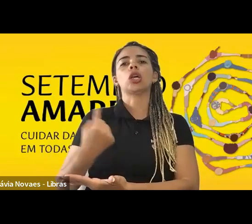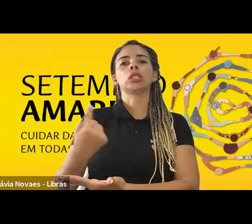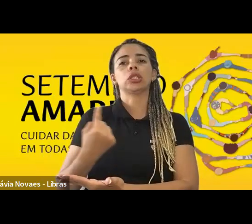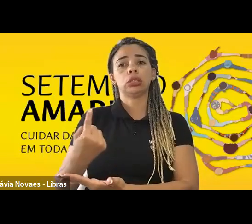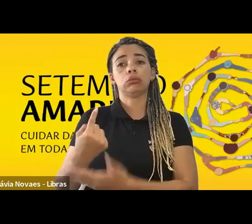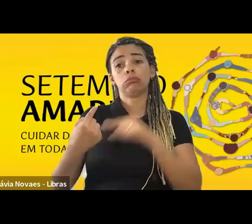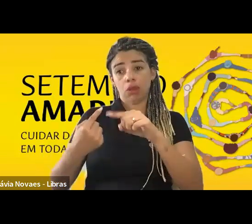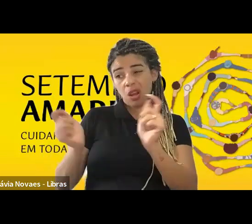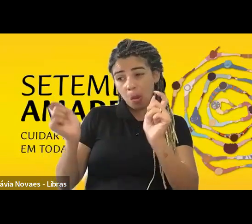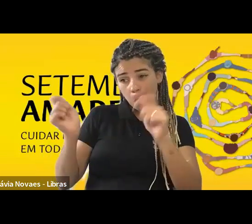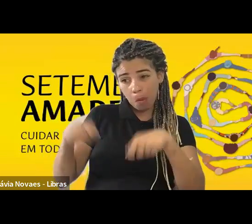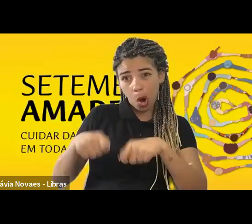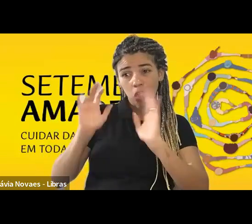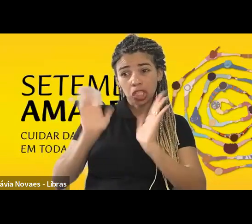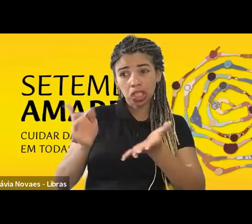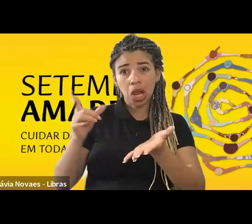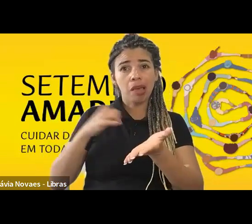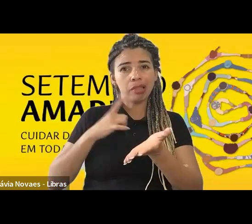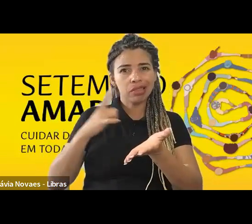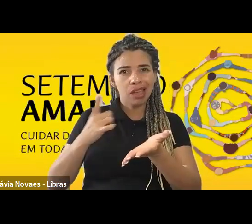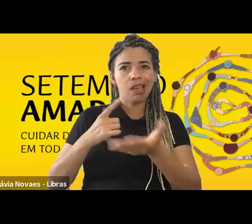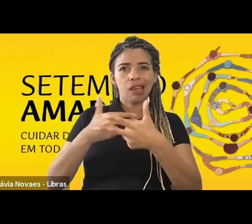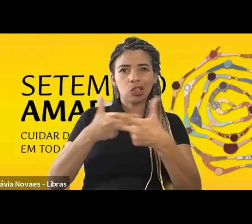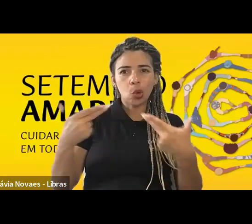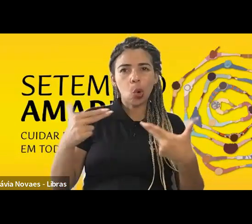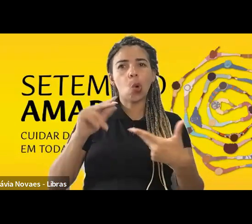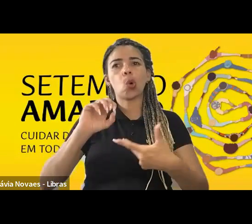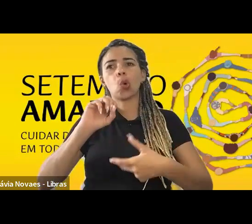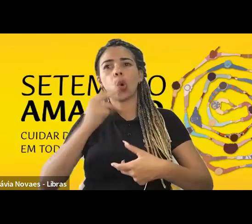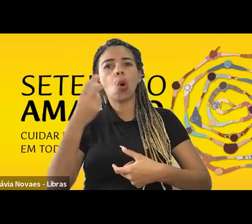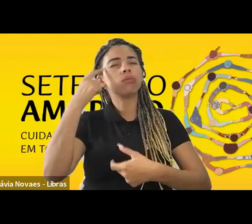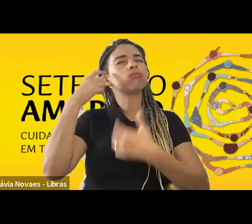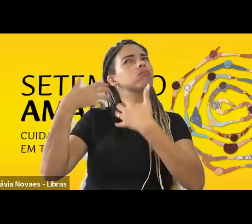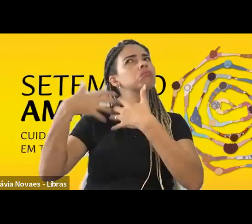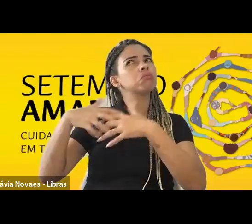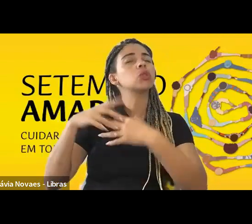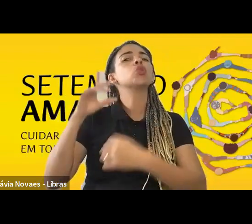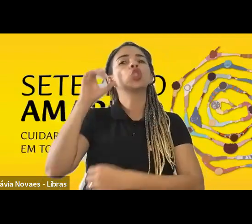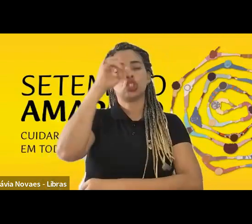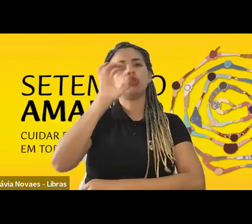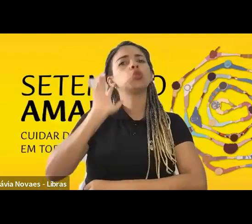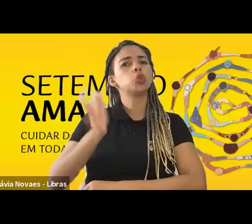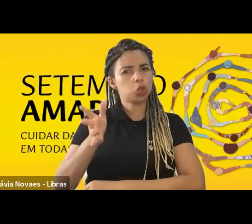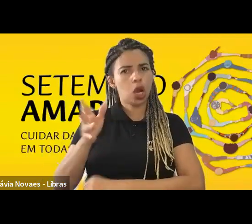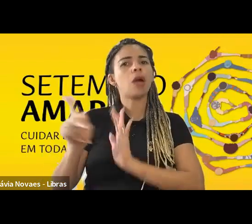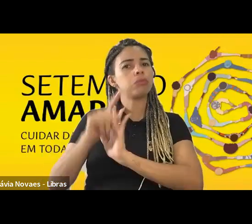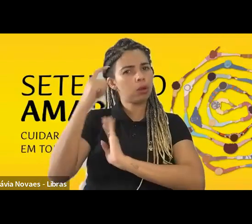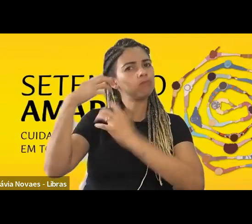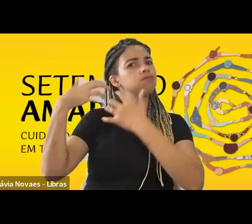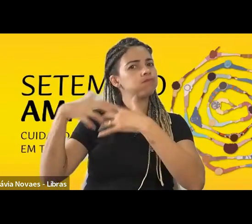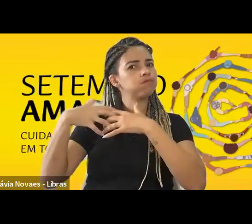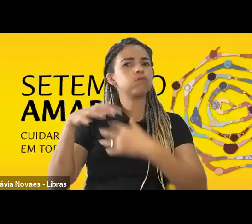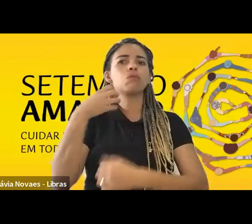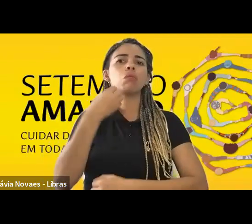seria capaz de executar ações ou reflexões complexas do ponto de vista cognitivo, e nós